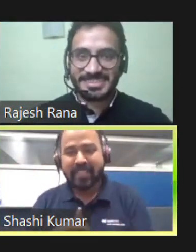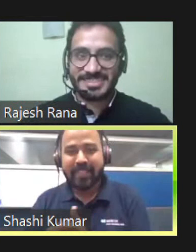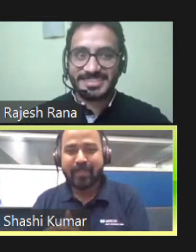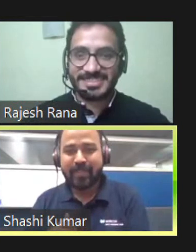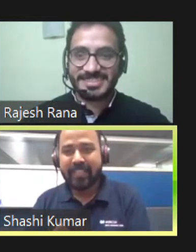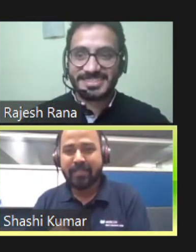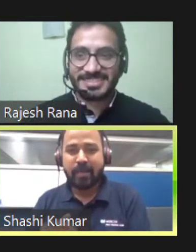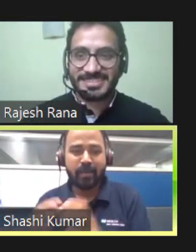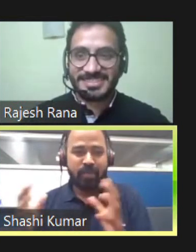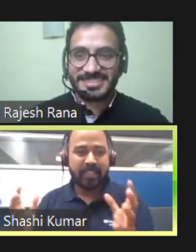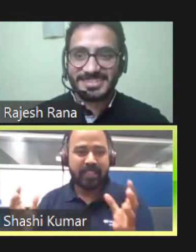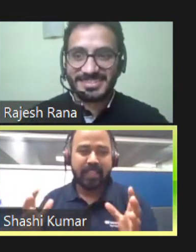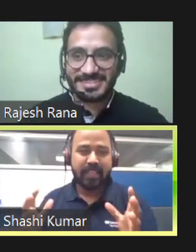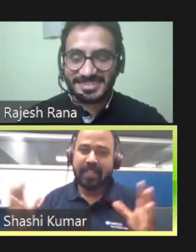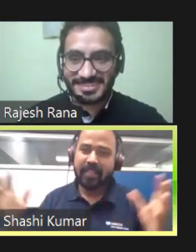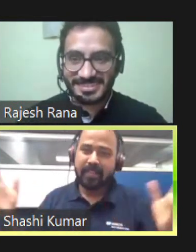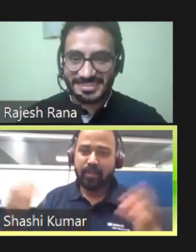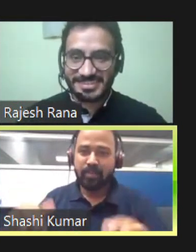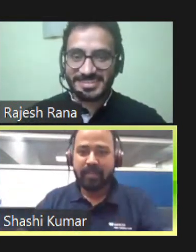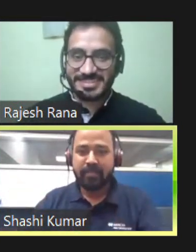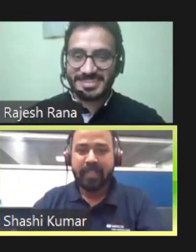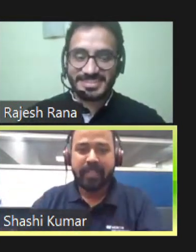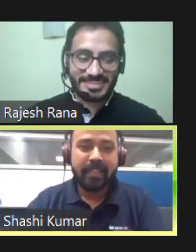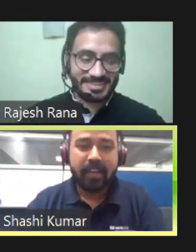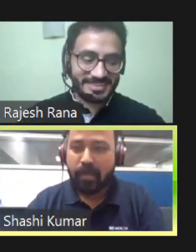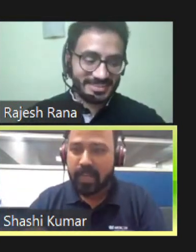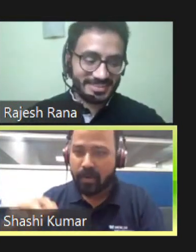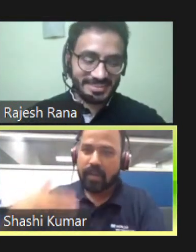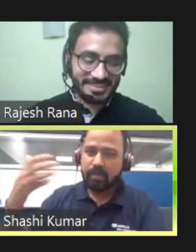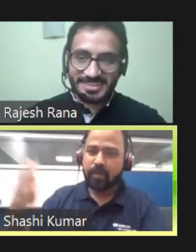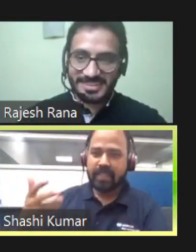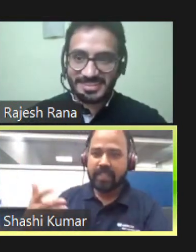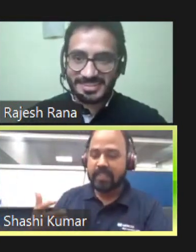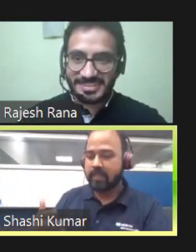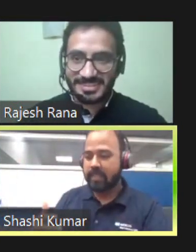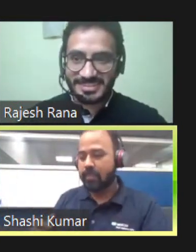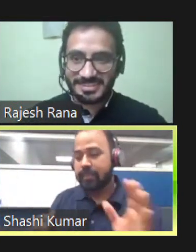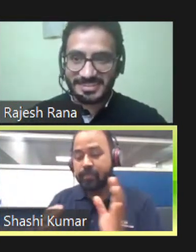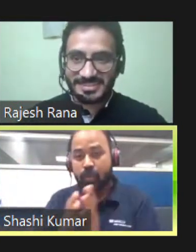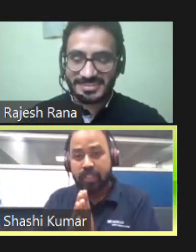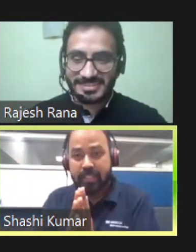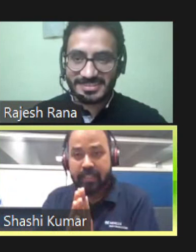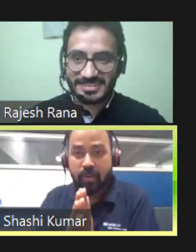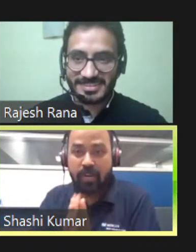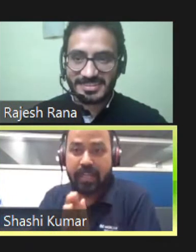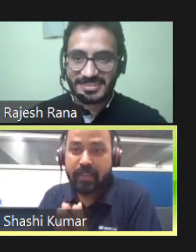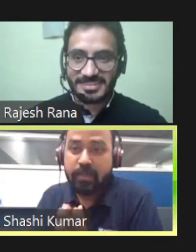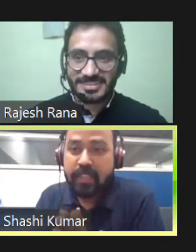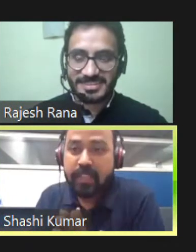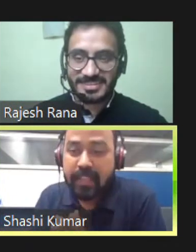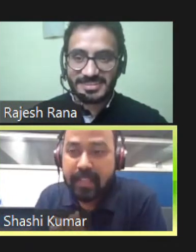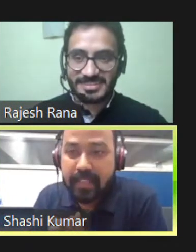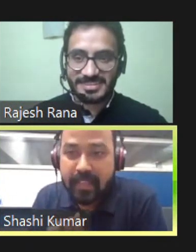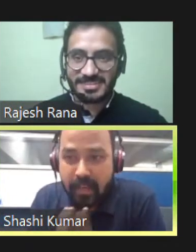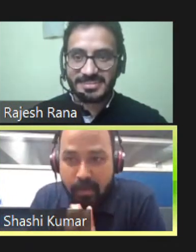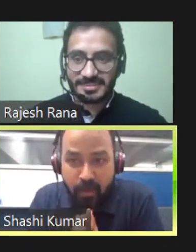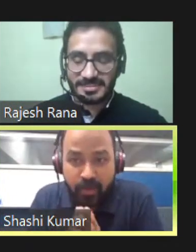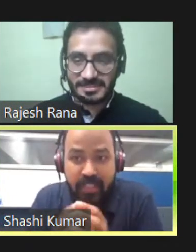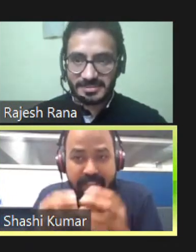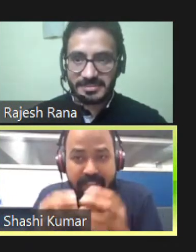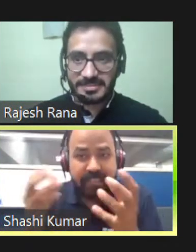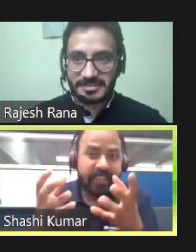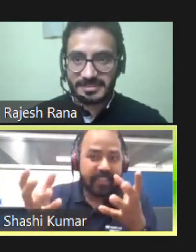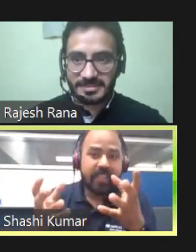इसको दोबारा से सुनेंगे, जब आपको अच्छा लगेगा हम दोबारा मिलेंगे और मैं और आपको नई नई चीजें बताऊंगा। कुछ चीजें और है जो बताने के लिए। आप